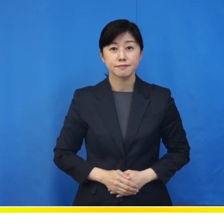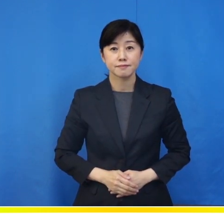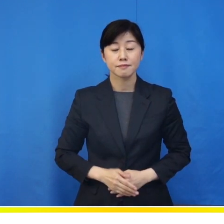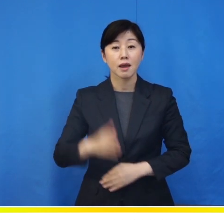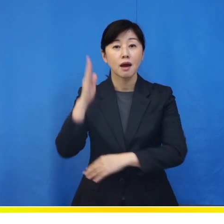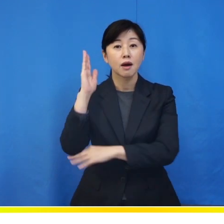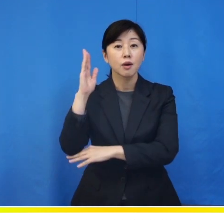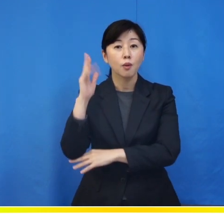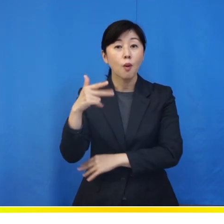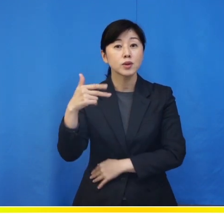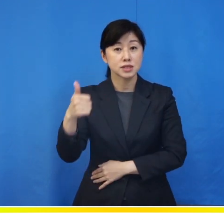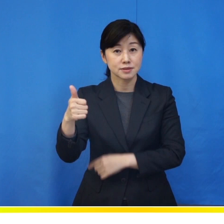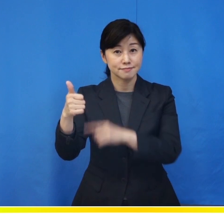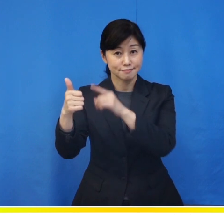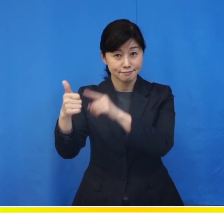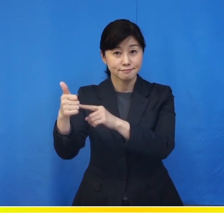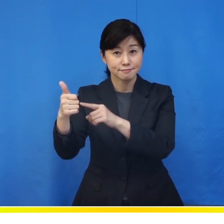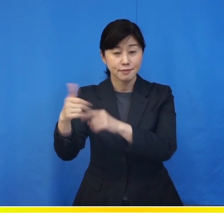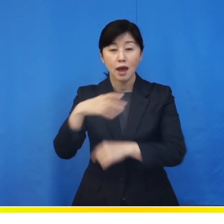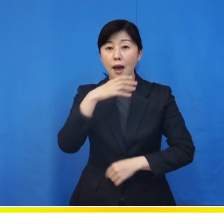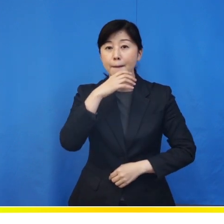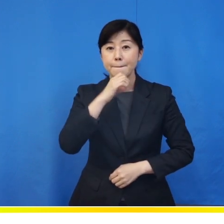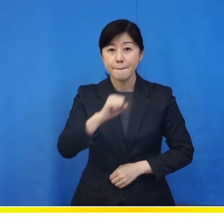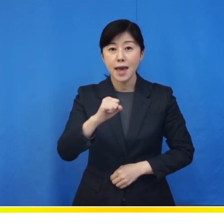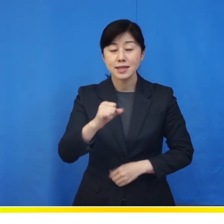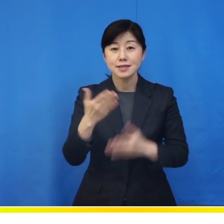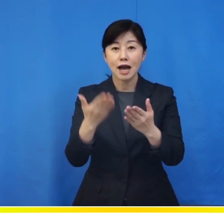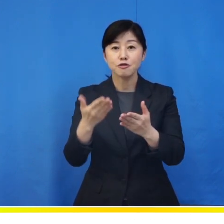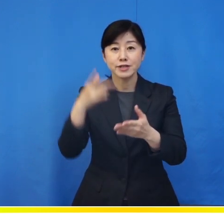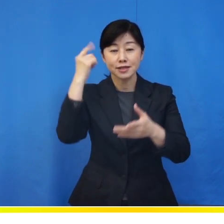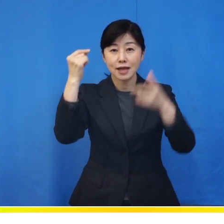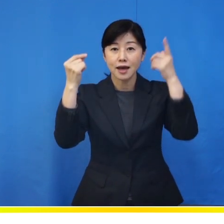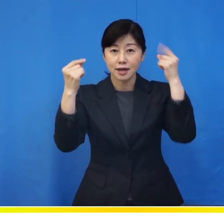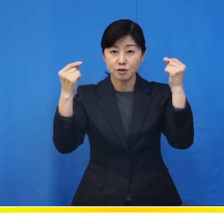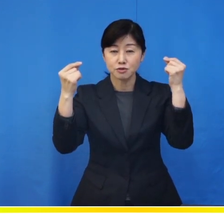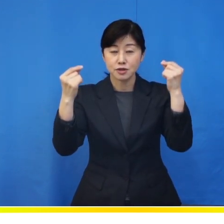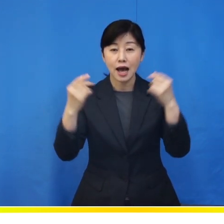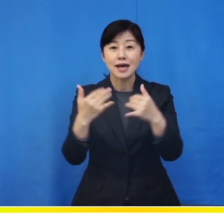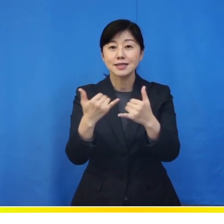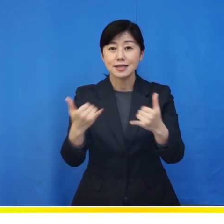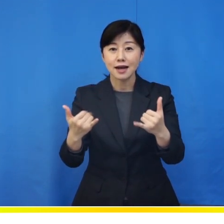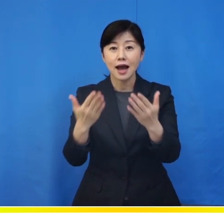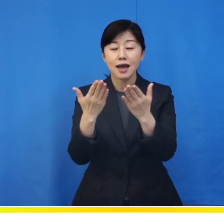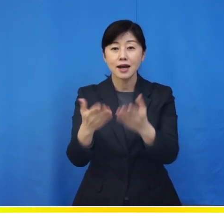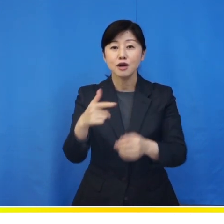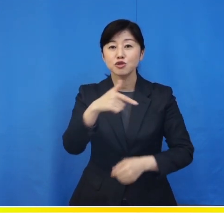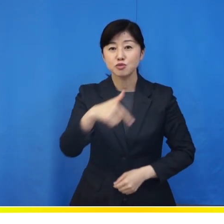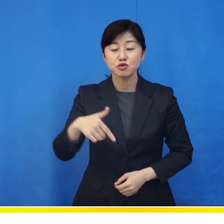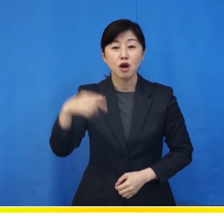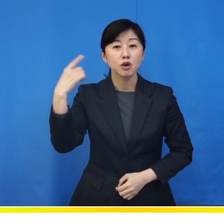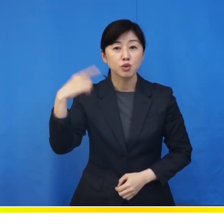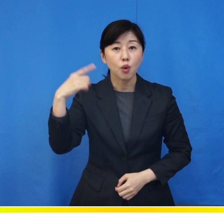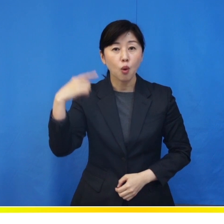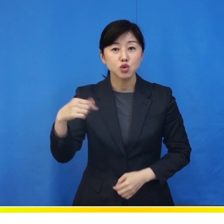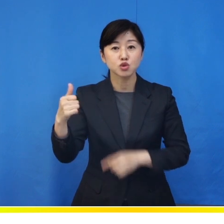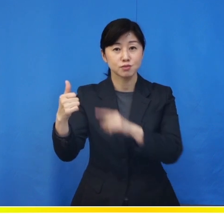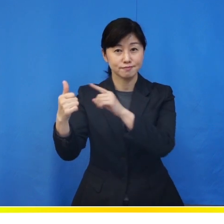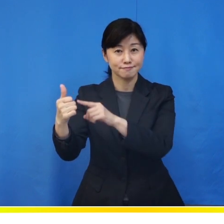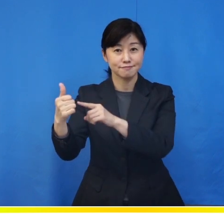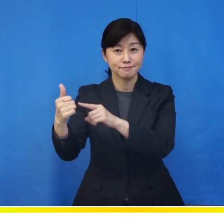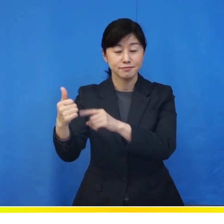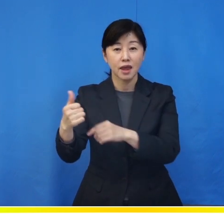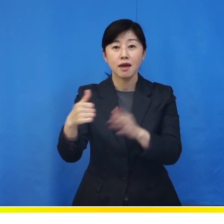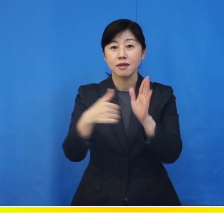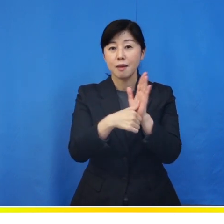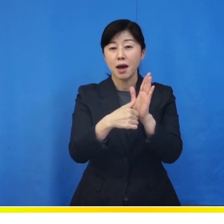講師は明治学院大学社会学部社会学科教授野沢真司さん